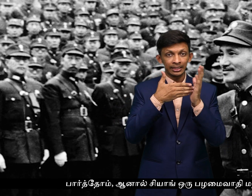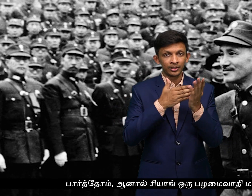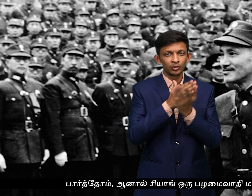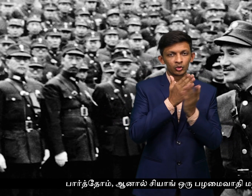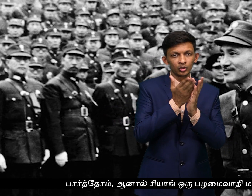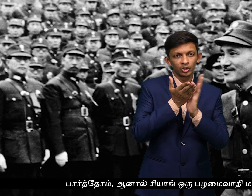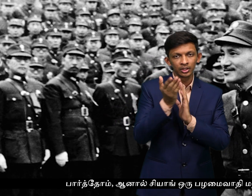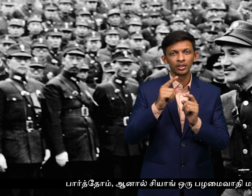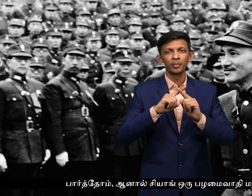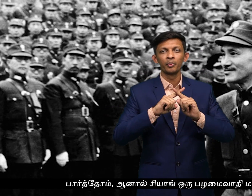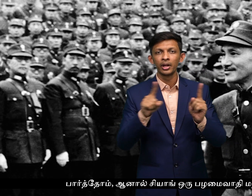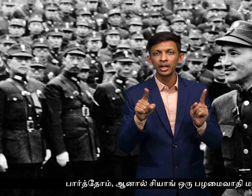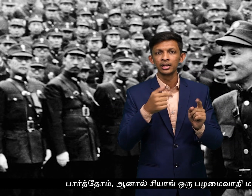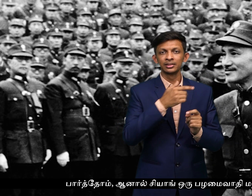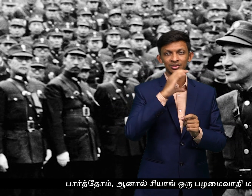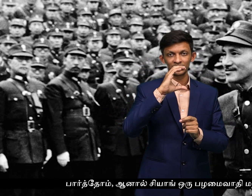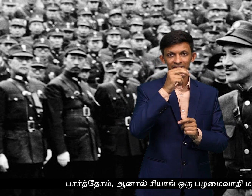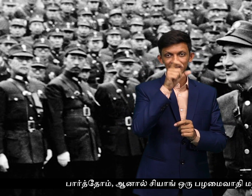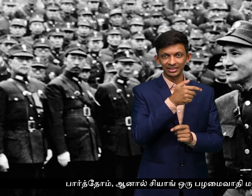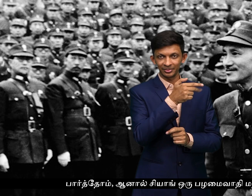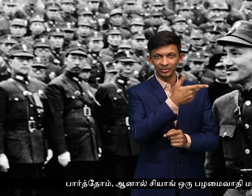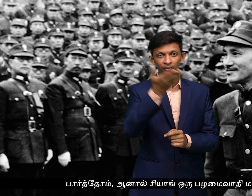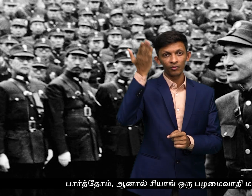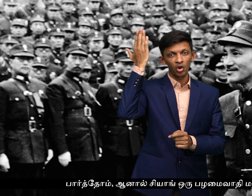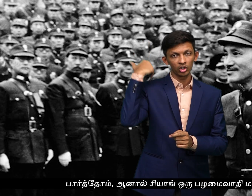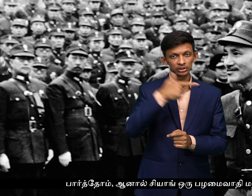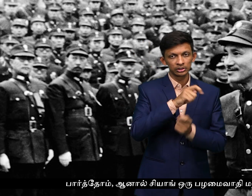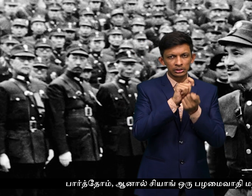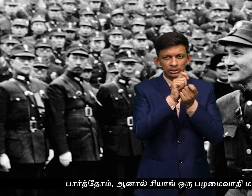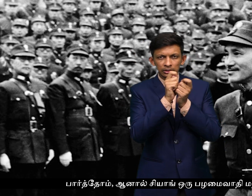ஆனால் சியாங் ஒரு பழமைவாதி மற்றும் அவர்கள்